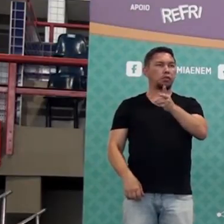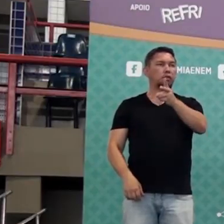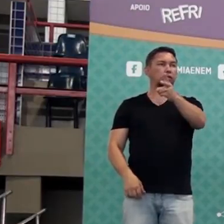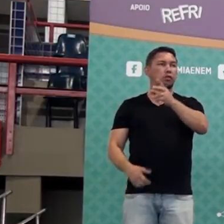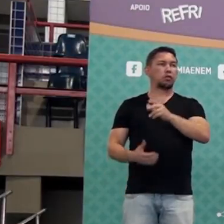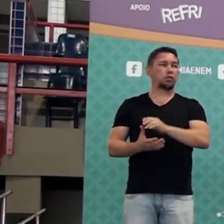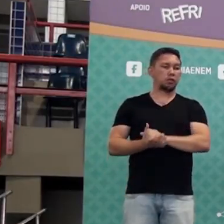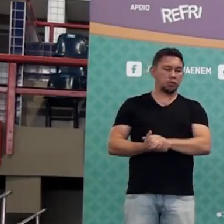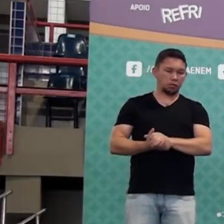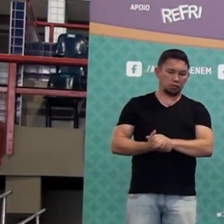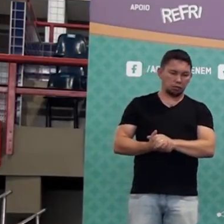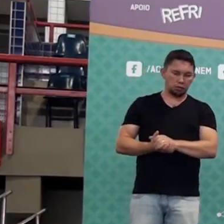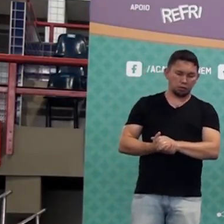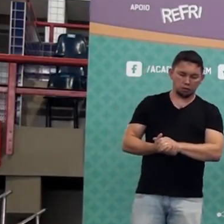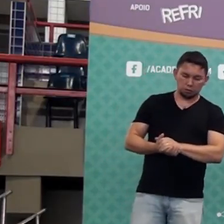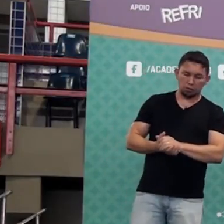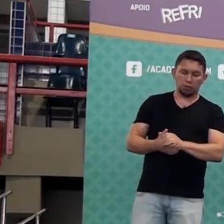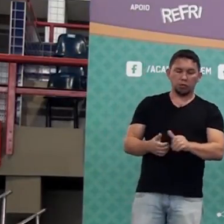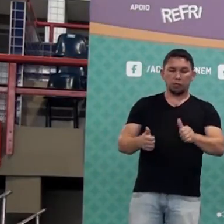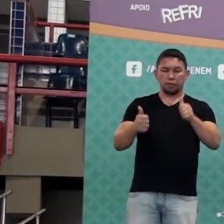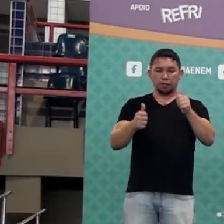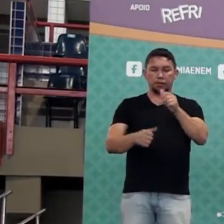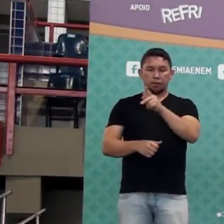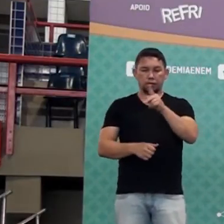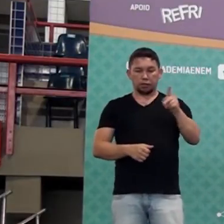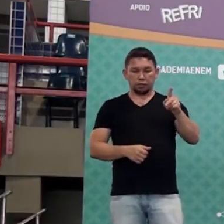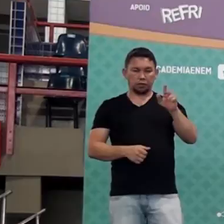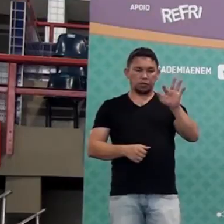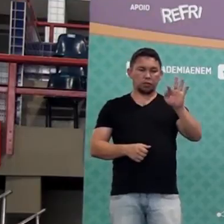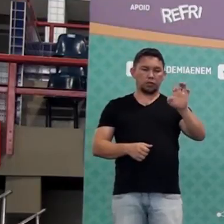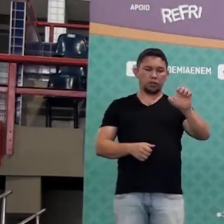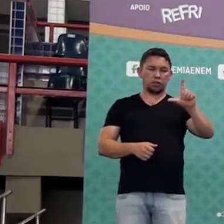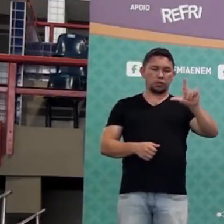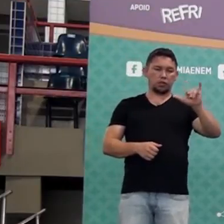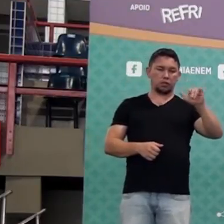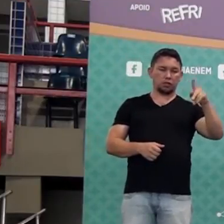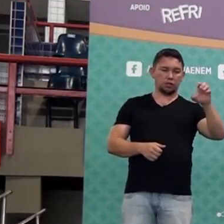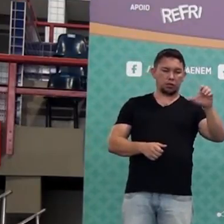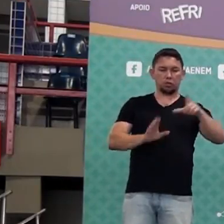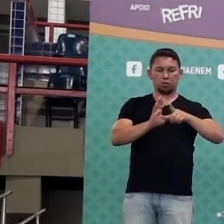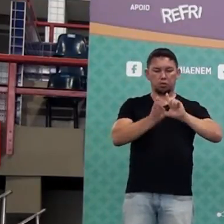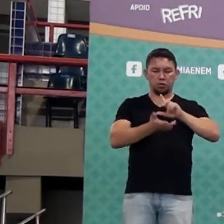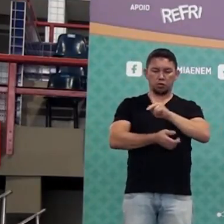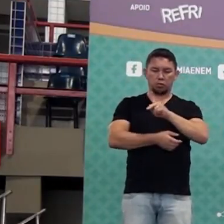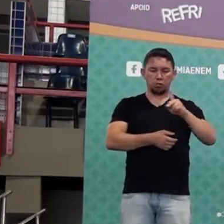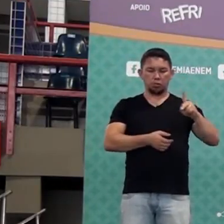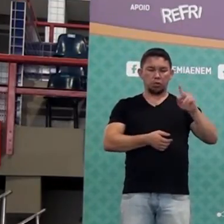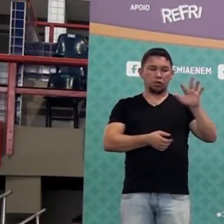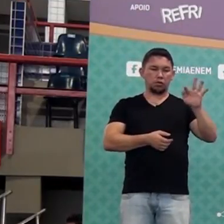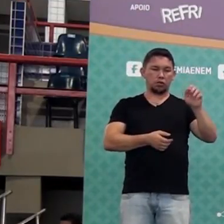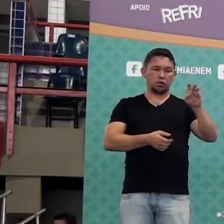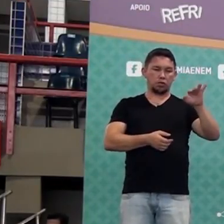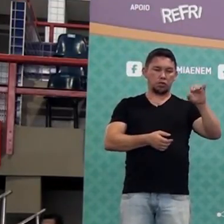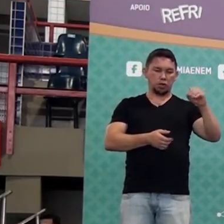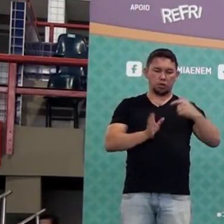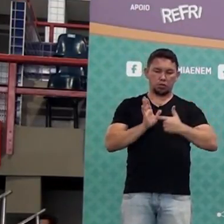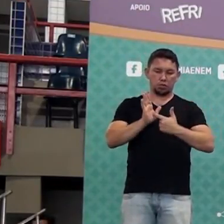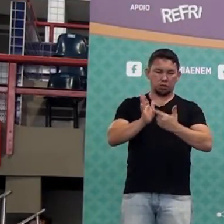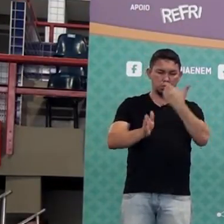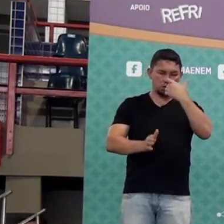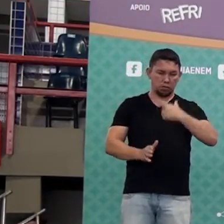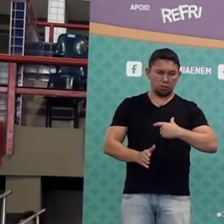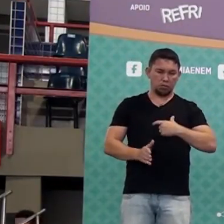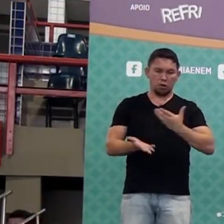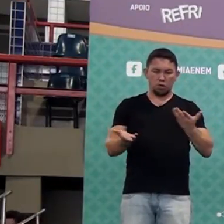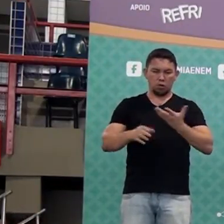mais a nossa vida, tá? Bom, professor Felipe Custódio, como o Fábio já fez a apresentação, é nossa aula